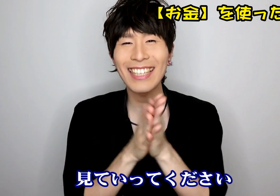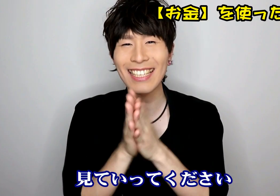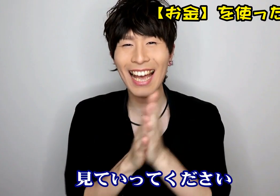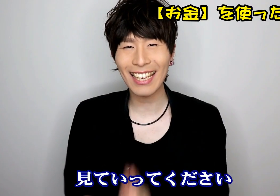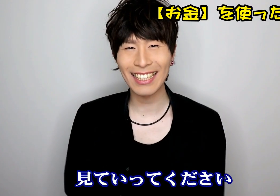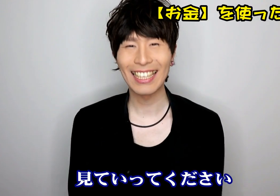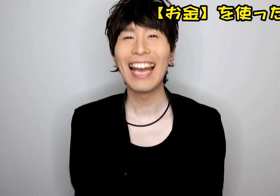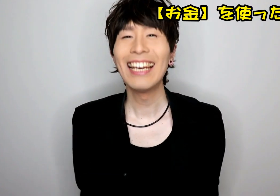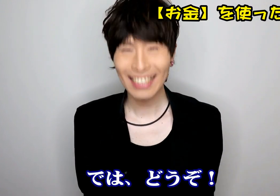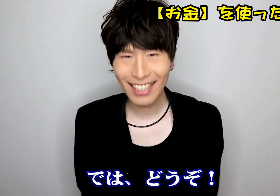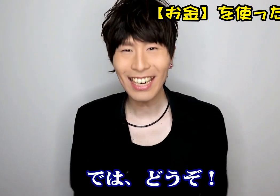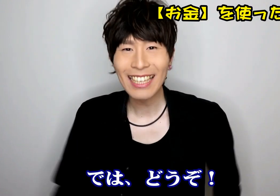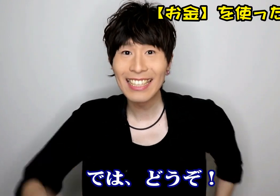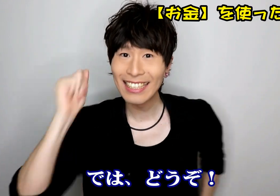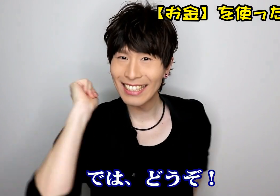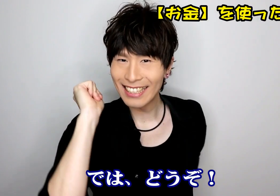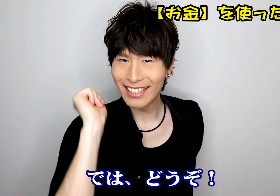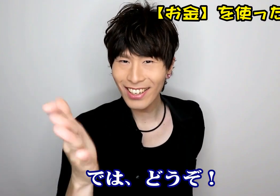ください。ではどうぞ。